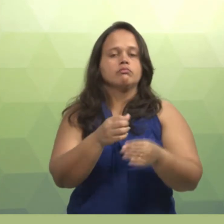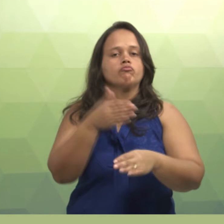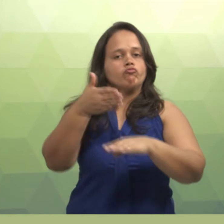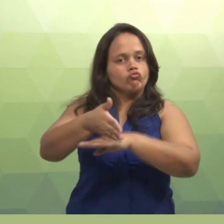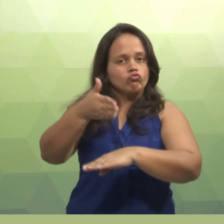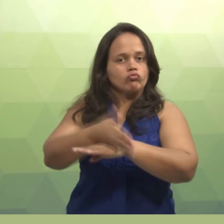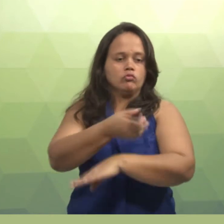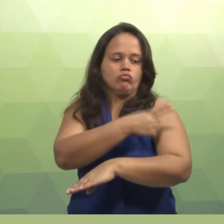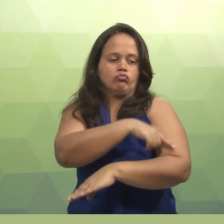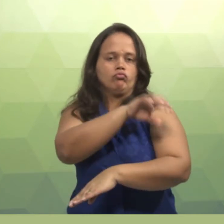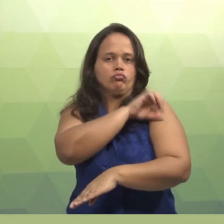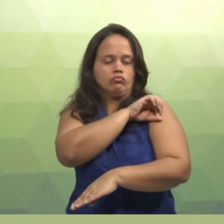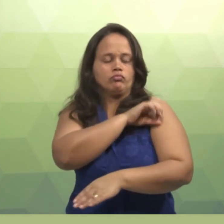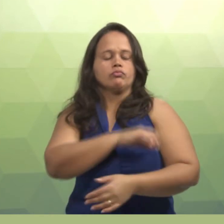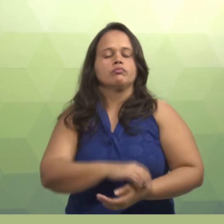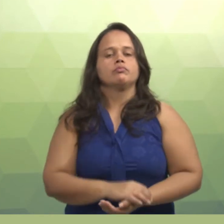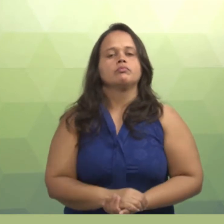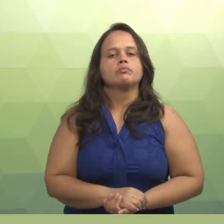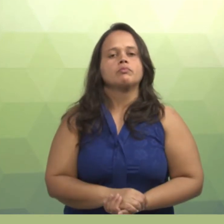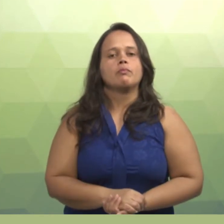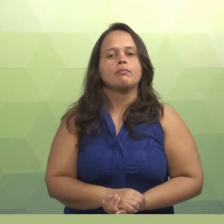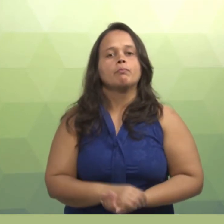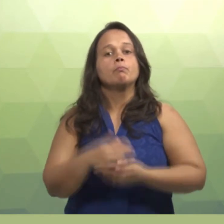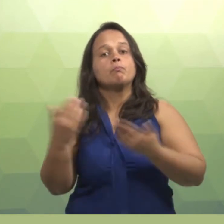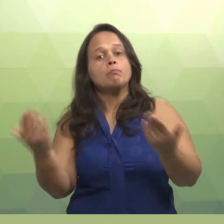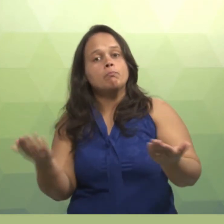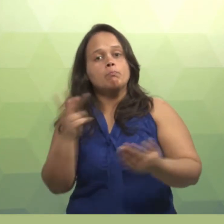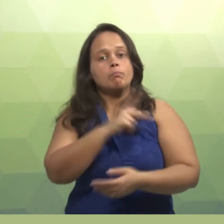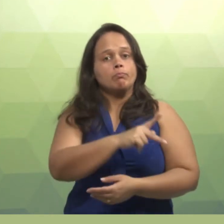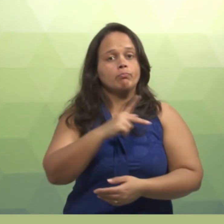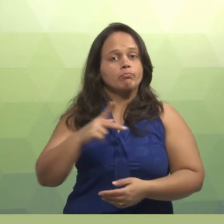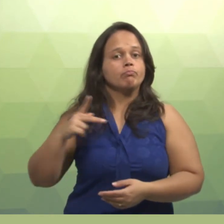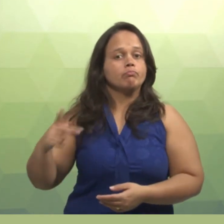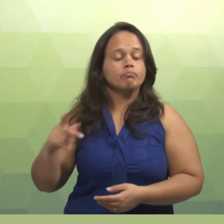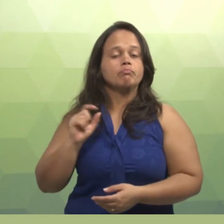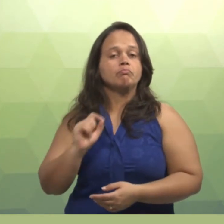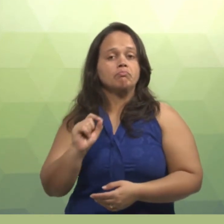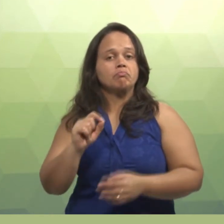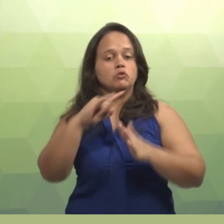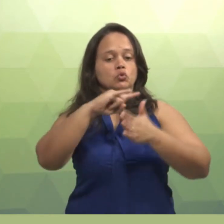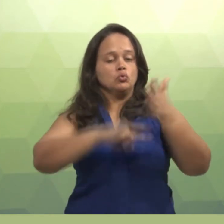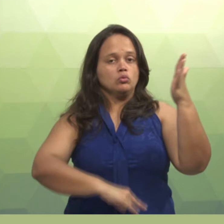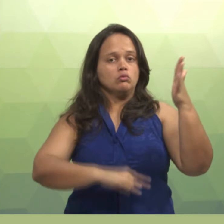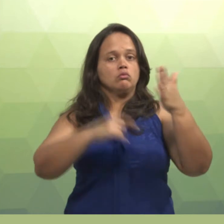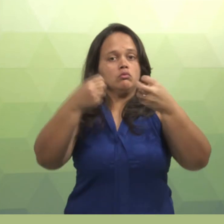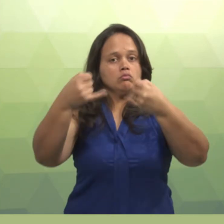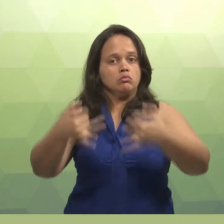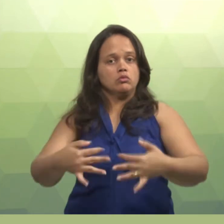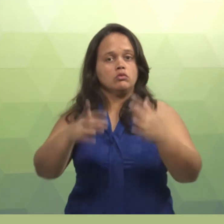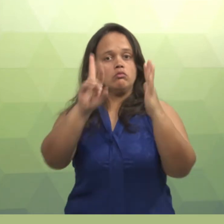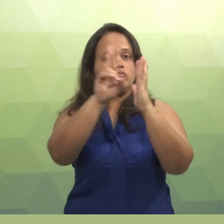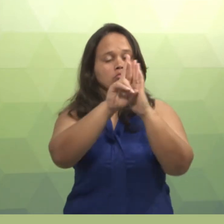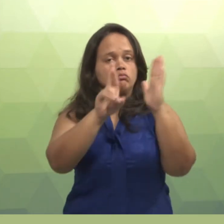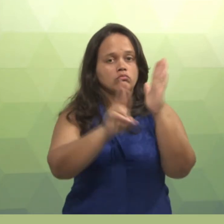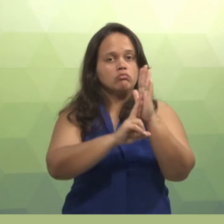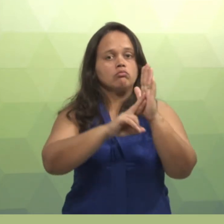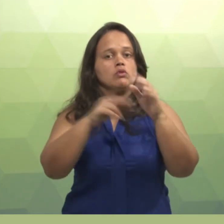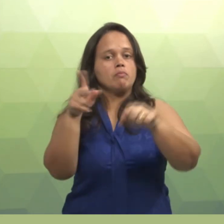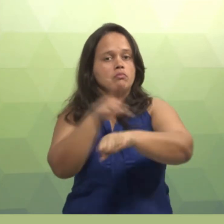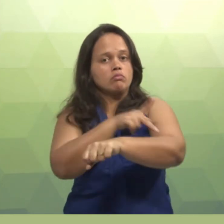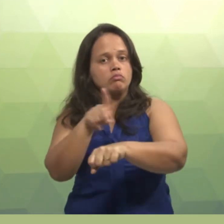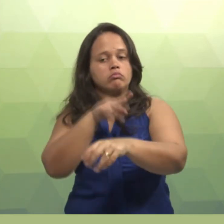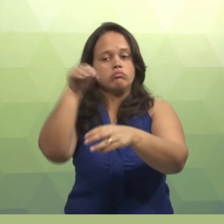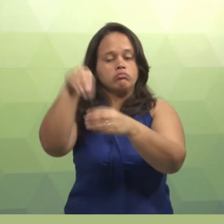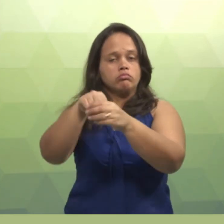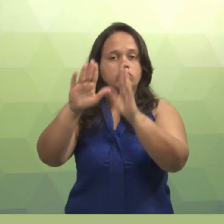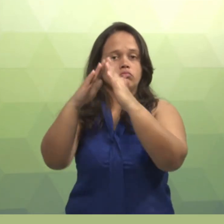Por outro lado, o projeto político-pedagógico é o documento que estabelece as diretrizes pedagógicas da instituição escolar.